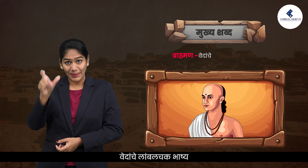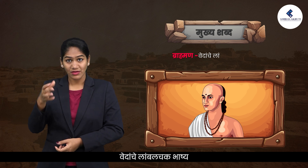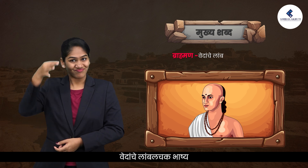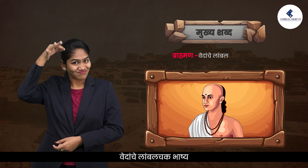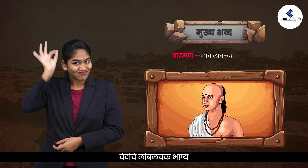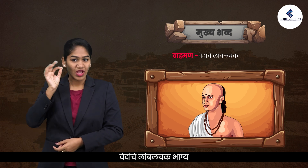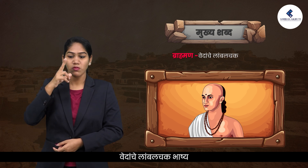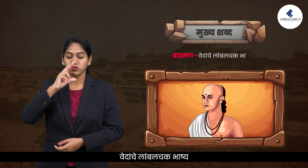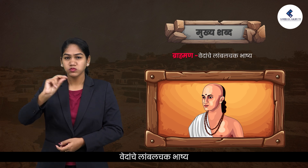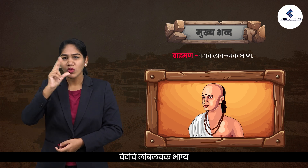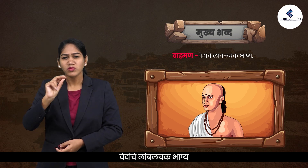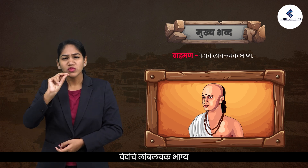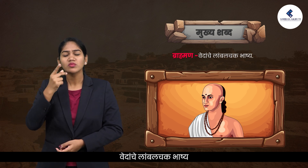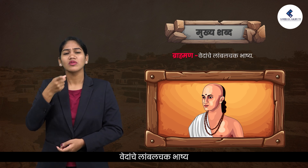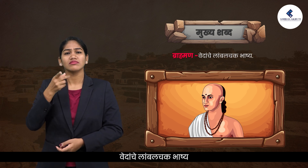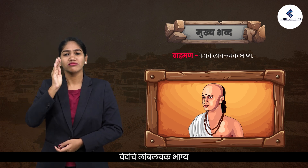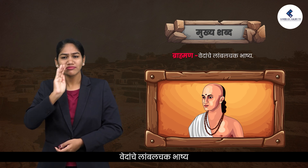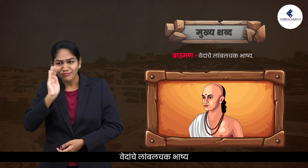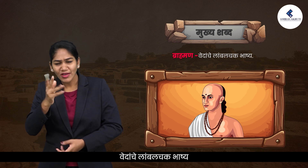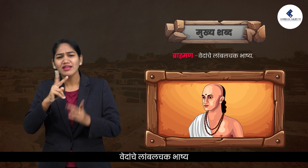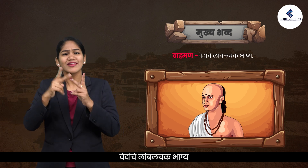वेदांचे लांबलचक भाष्य.